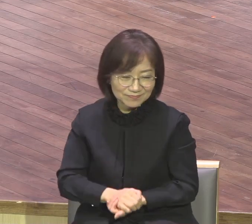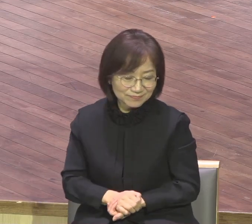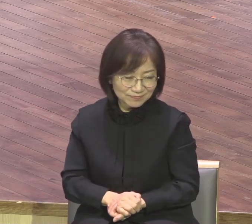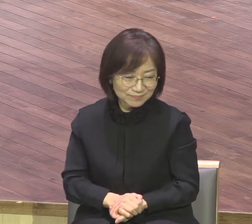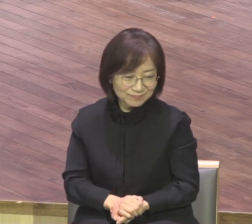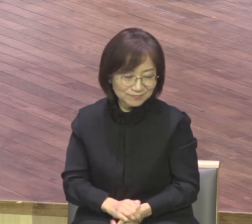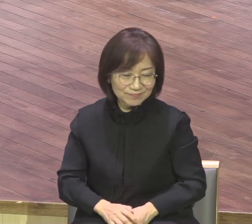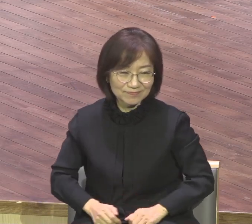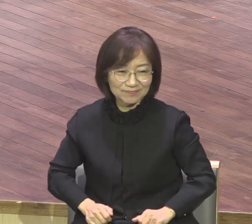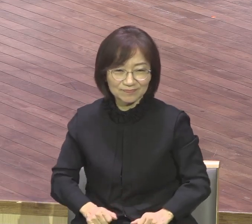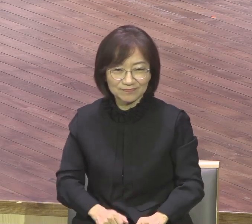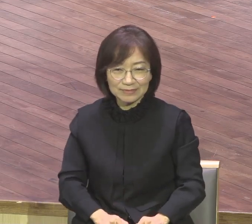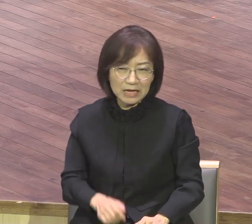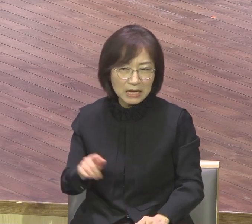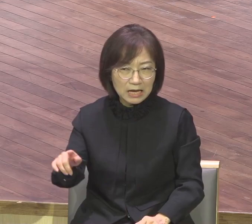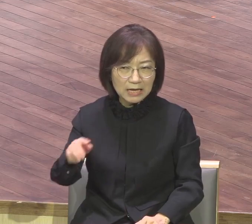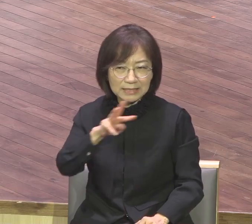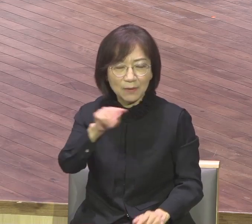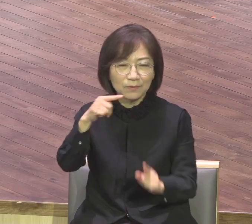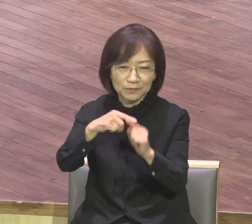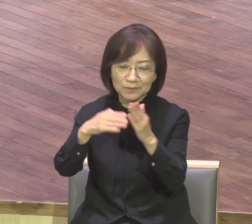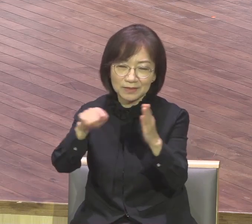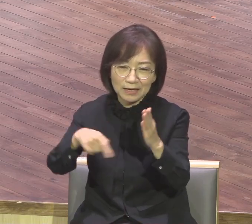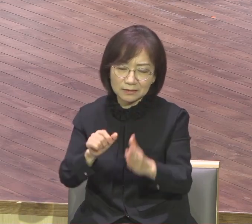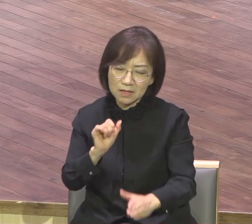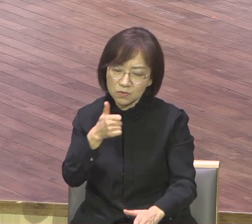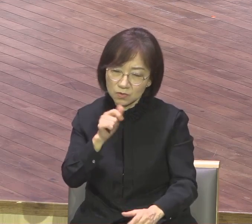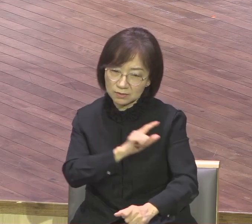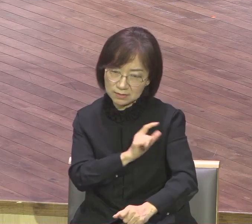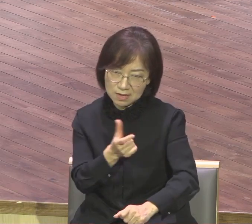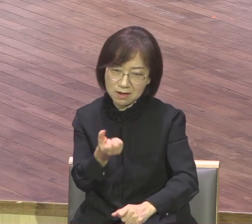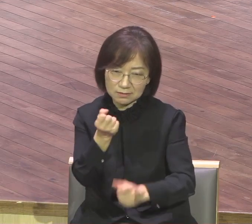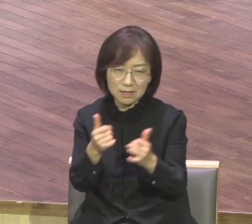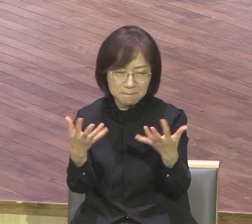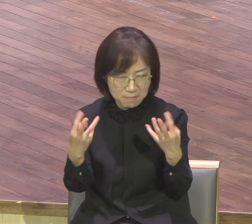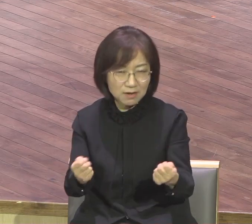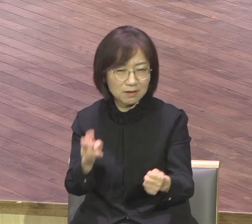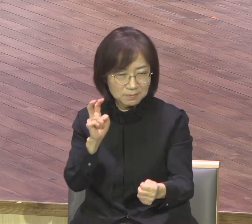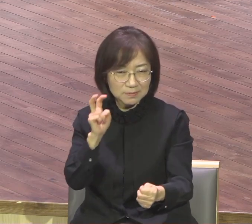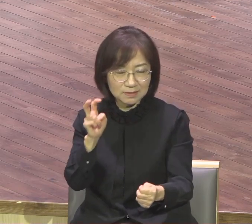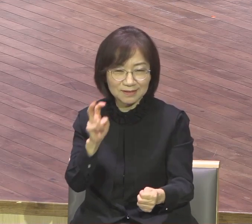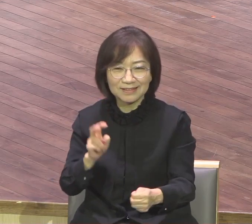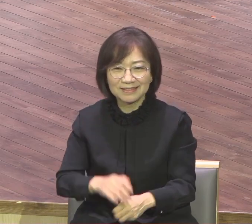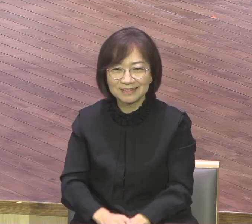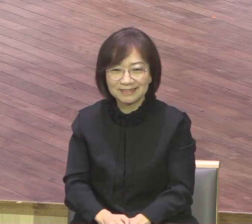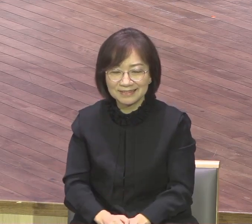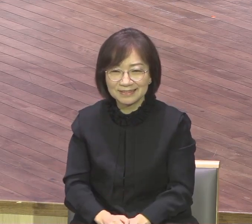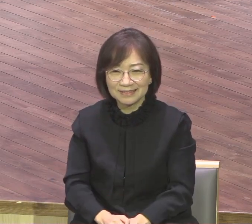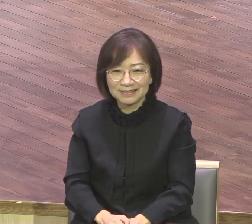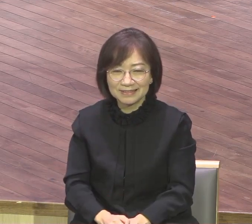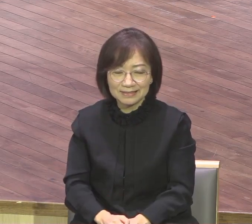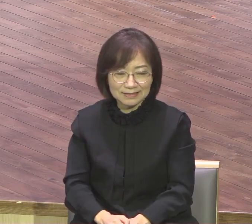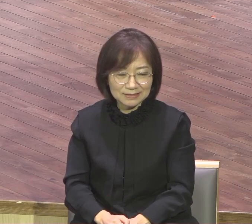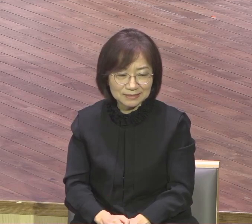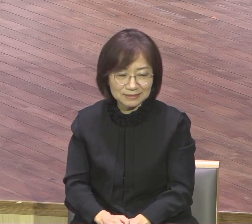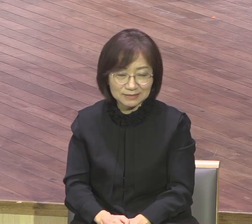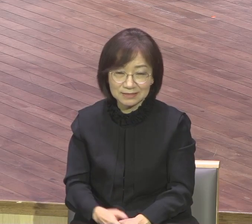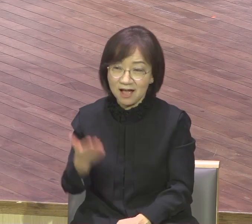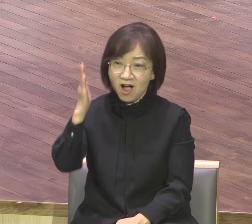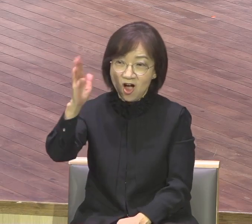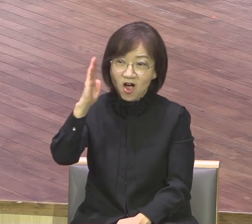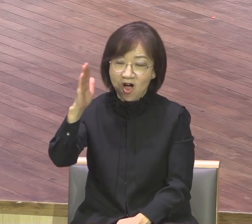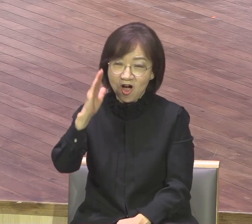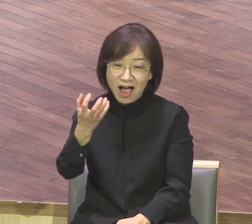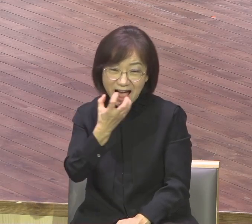분들 solamente con el idioma oficial que es inglés ya podemos evangelizar muchas personas. 설교를 듣는 것도